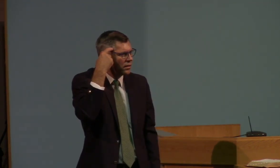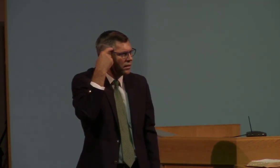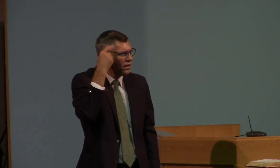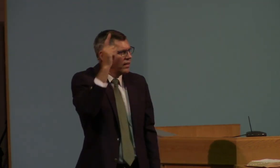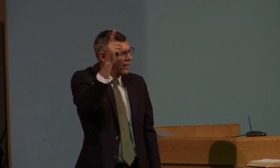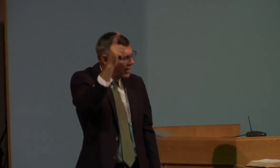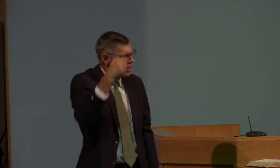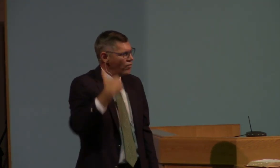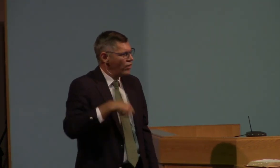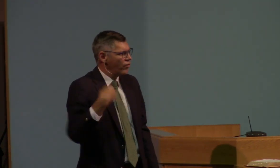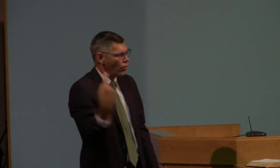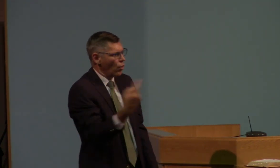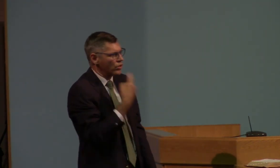Die Here wil vir ons sê,